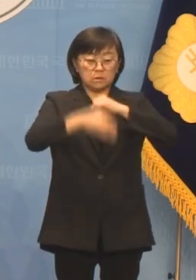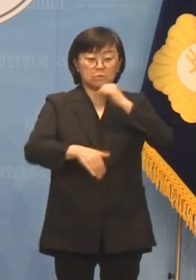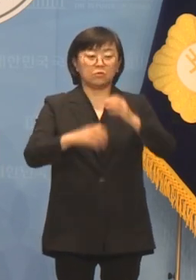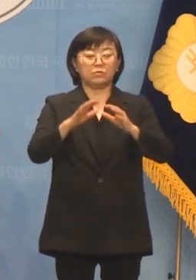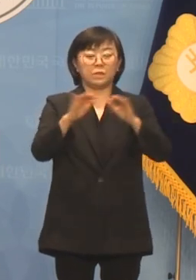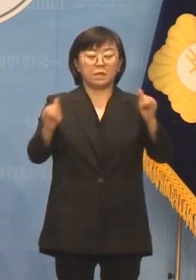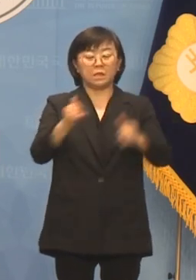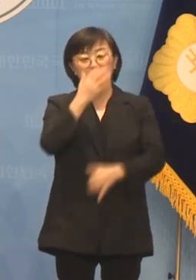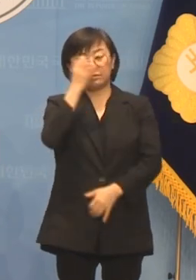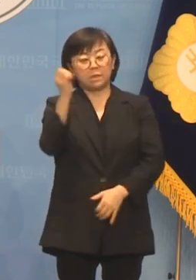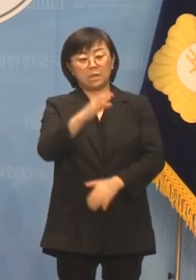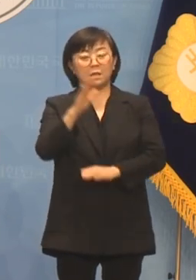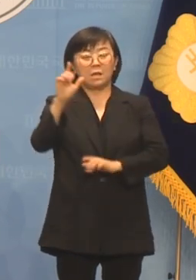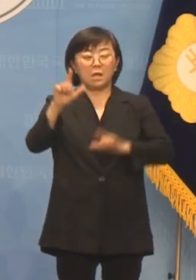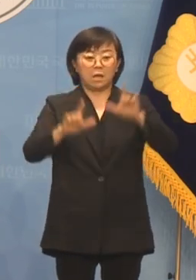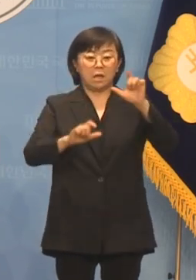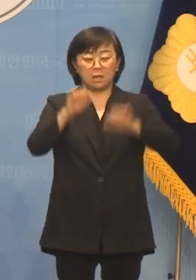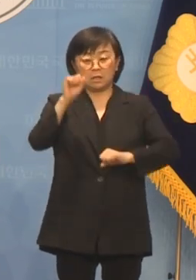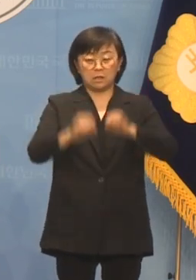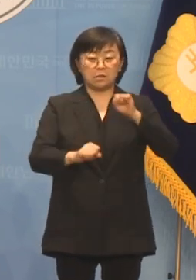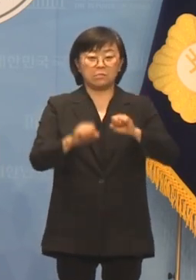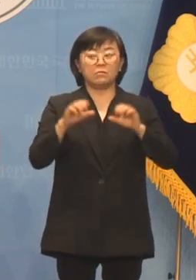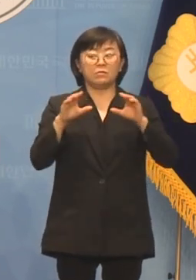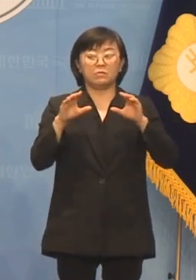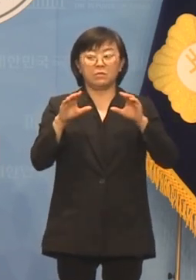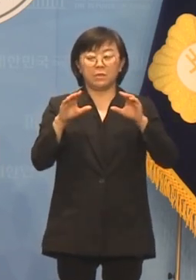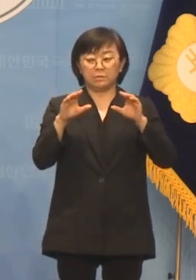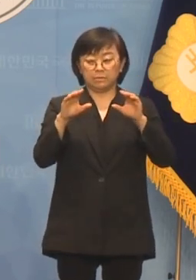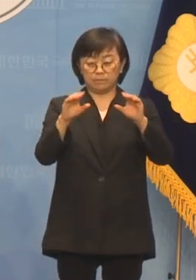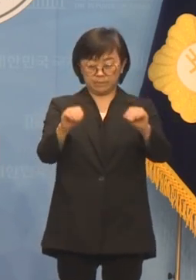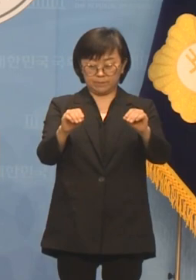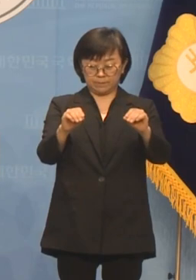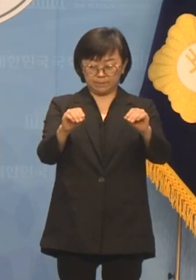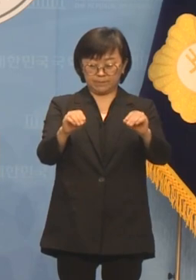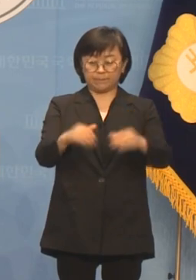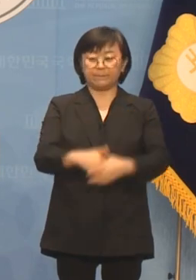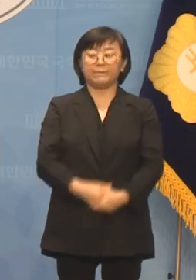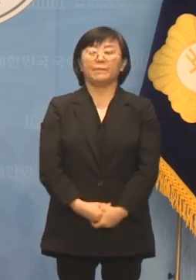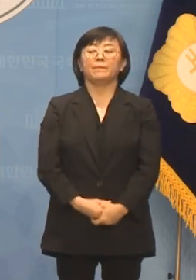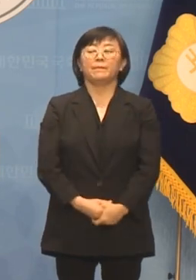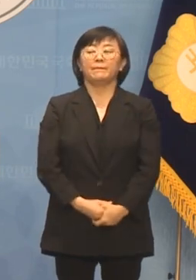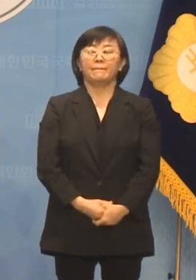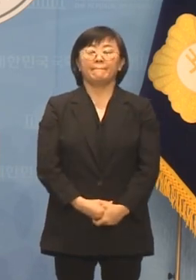국민을 기만하는 행위를 당장 중단하기 바랍니다.